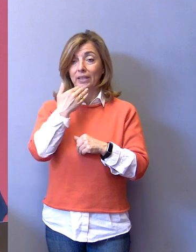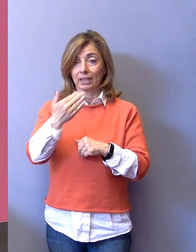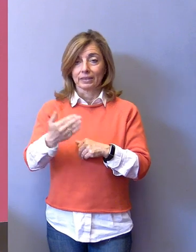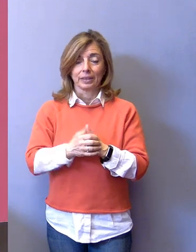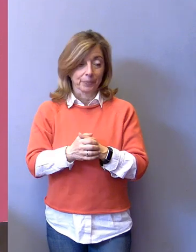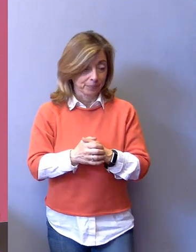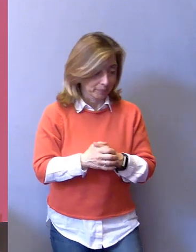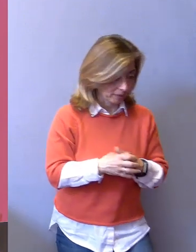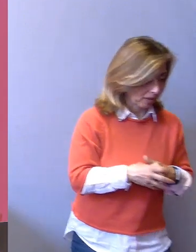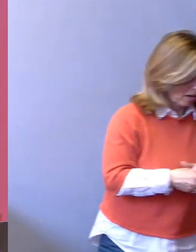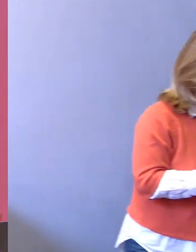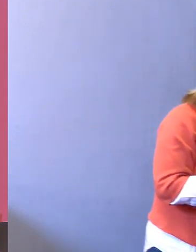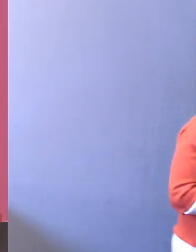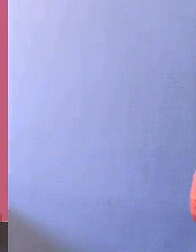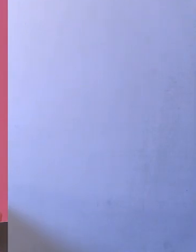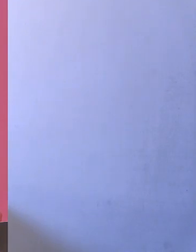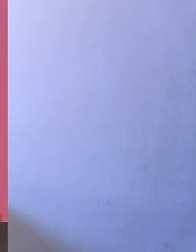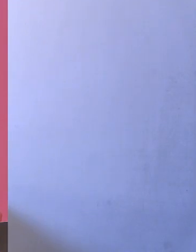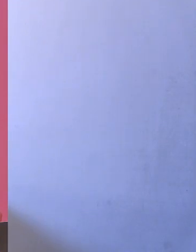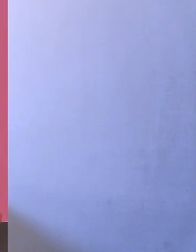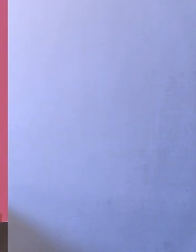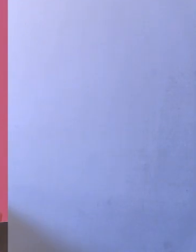consiglierebbevi l'acqua ci replica